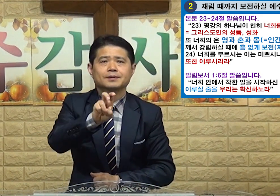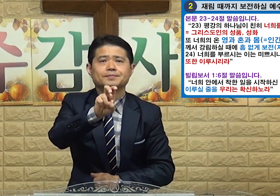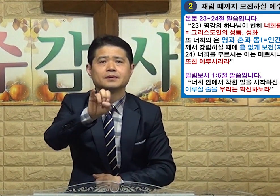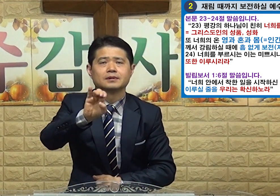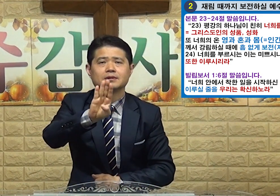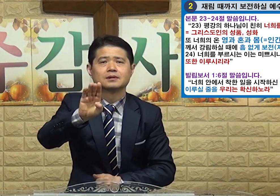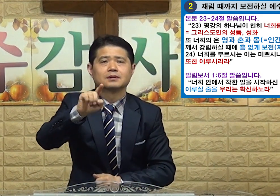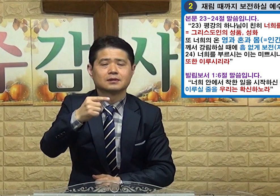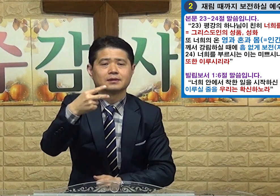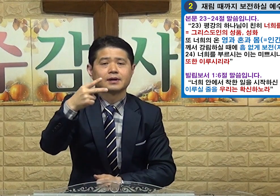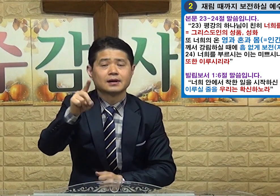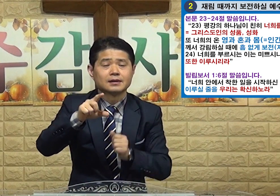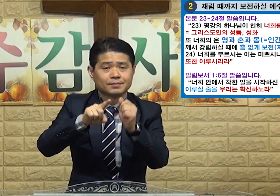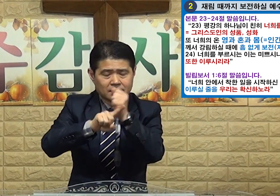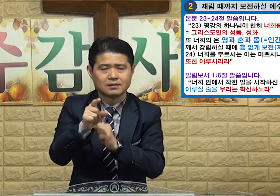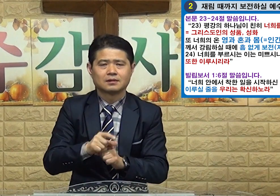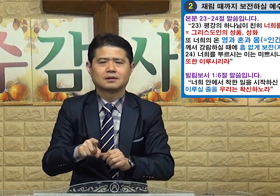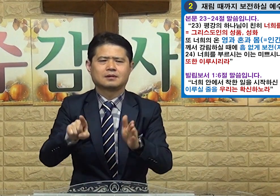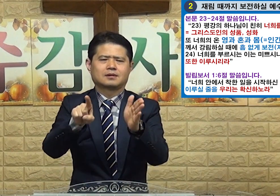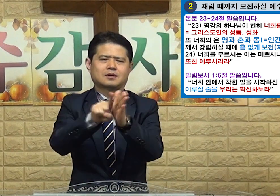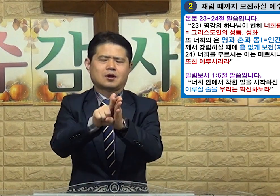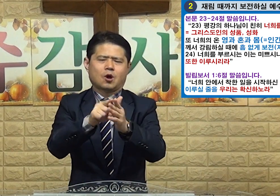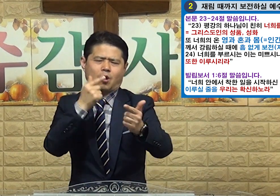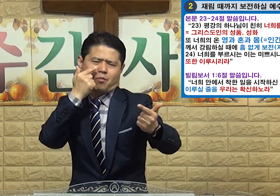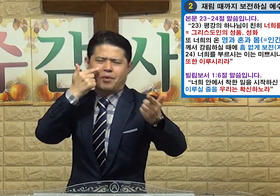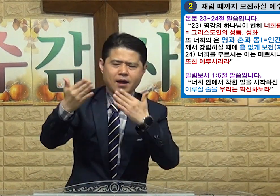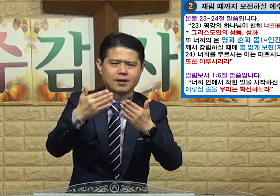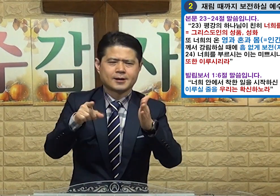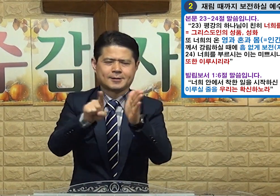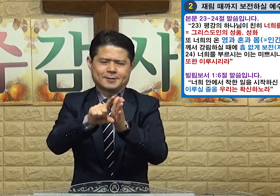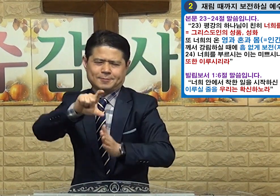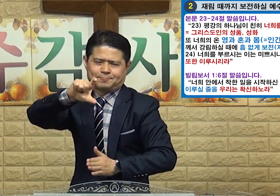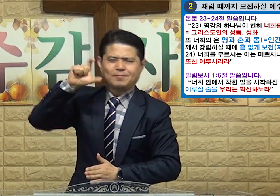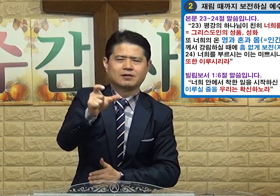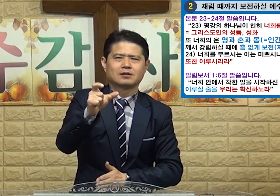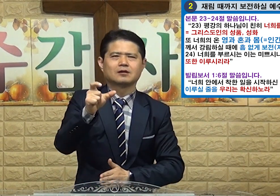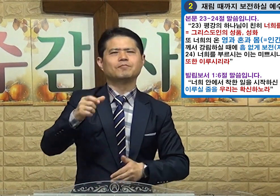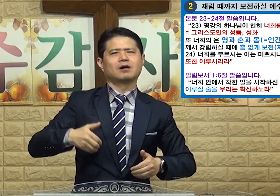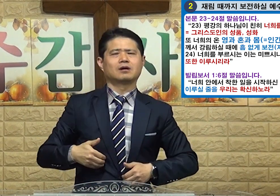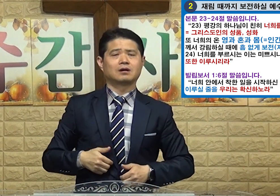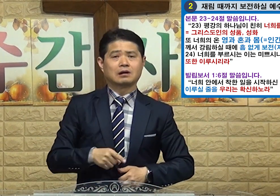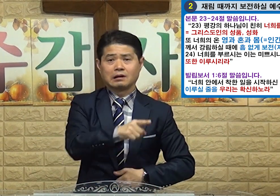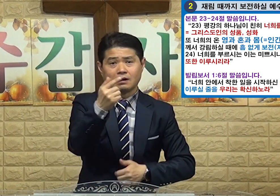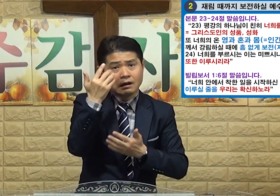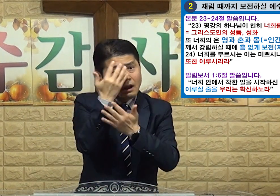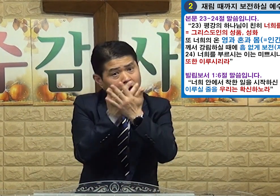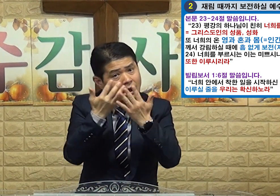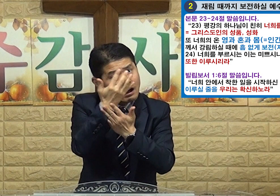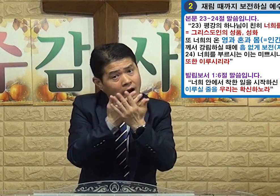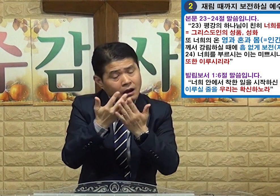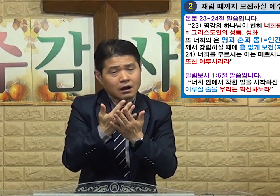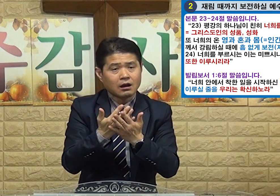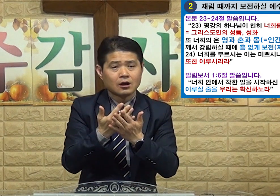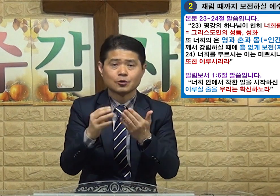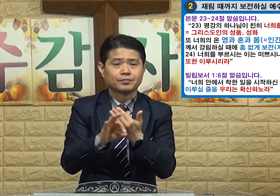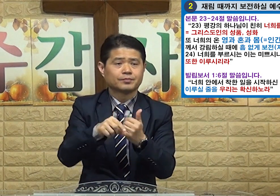24절에 너희를 부르시는 이는 기쁘시니 정말 온전하시고 강하시니